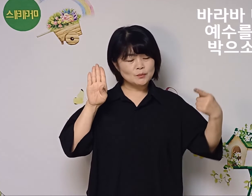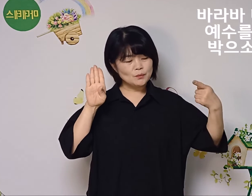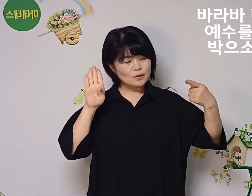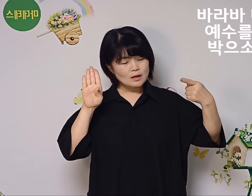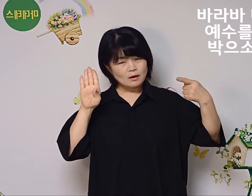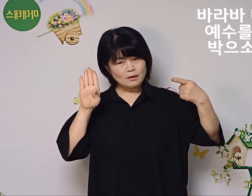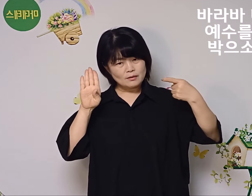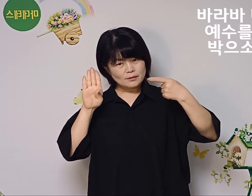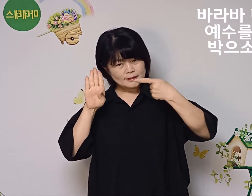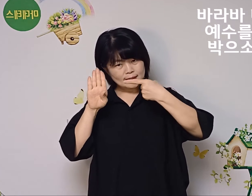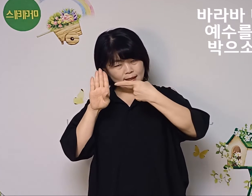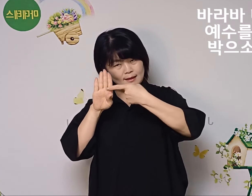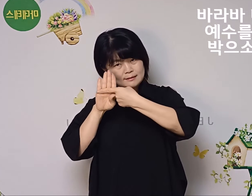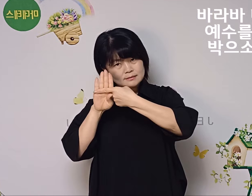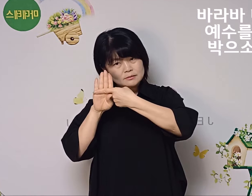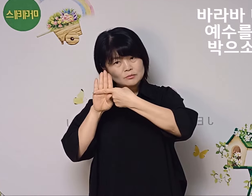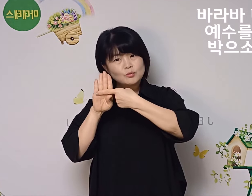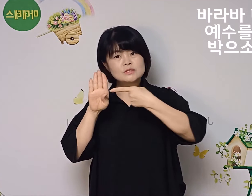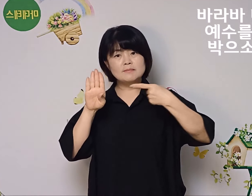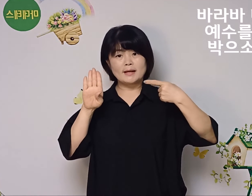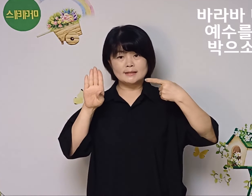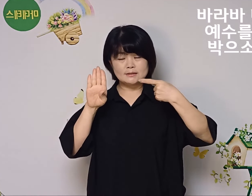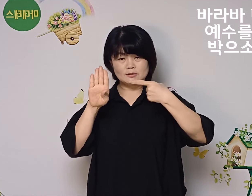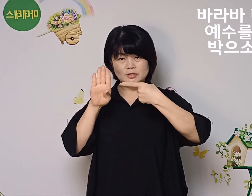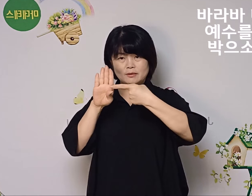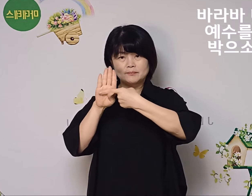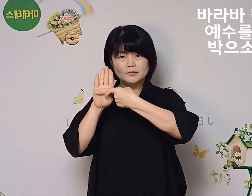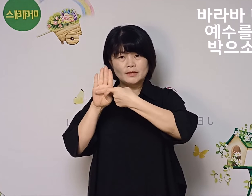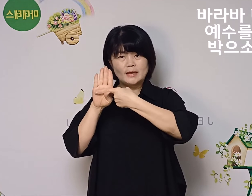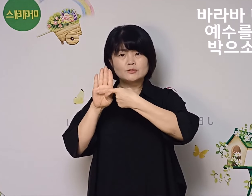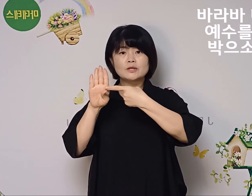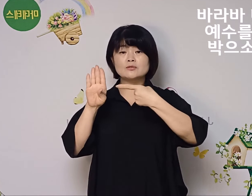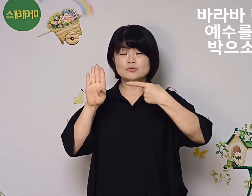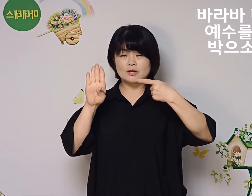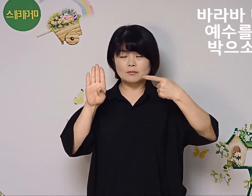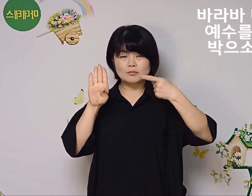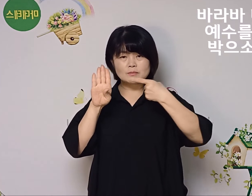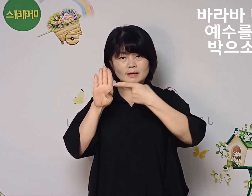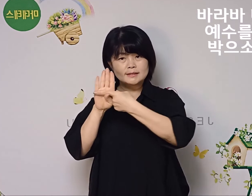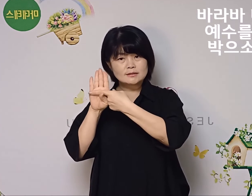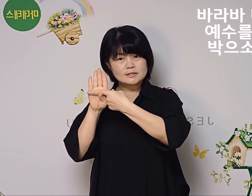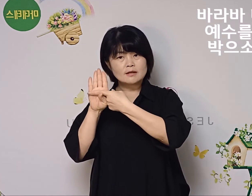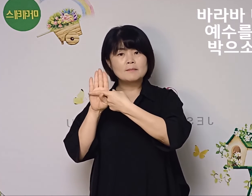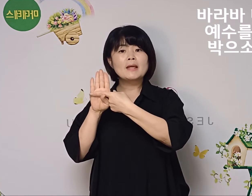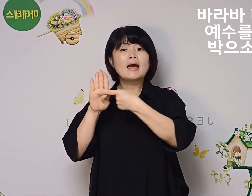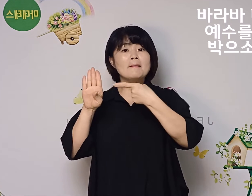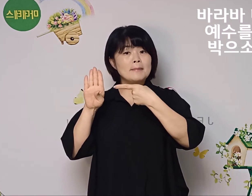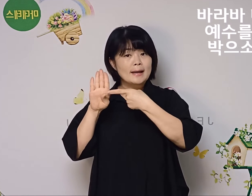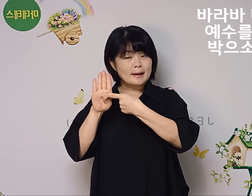하시고 여기다가 못을 박히는 것처럼, 이렇게 죄수처럼 못을 박히는 것처럼